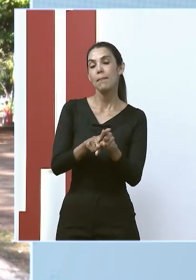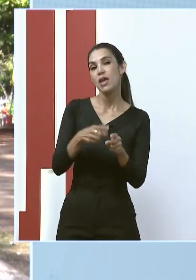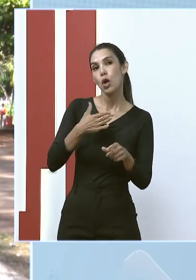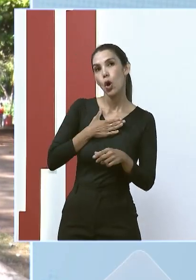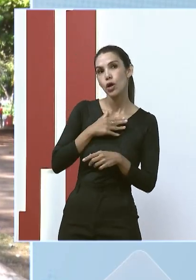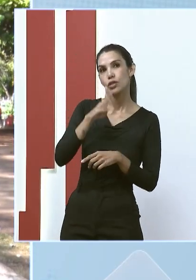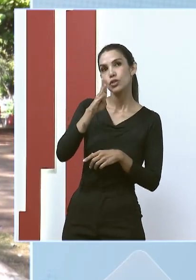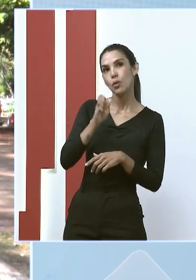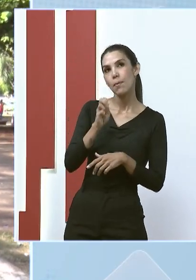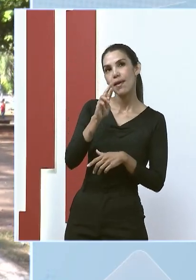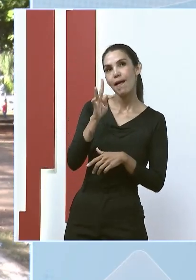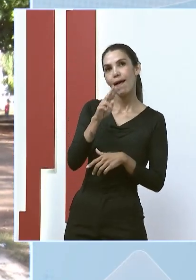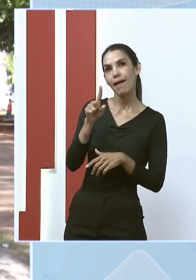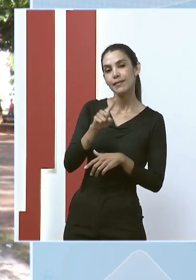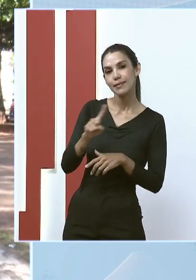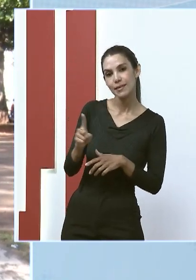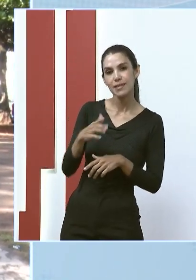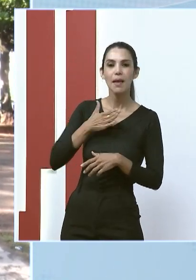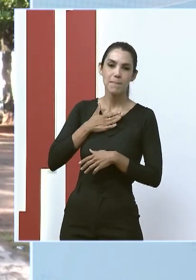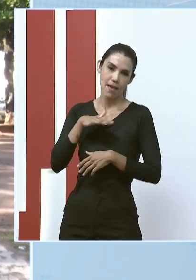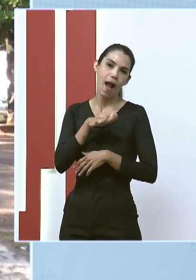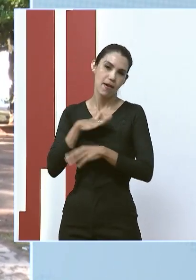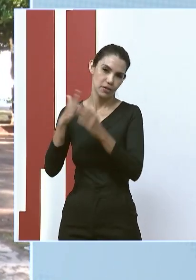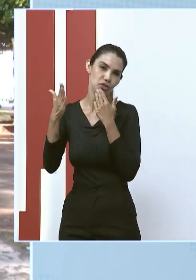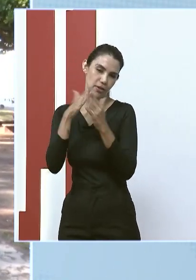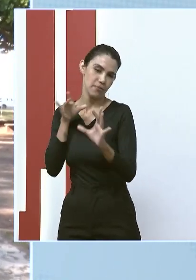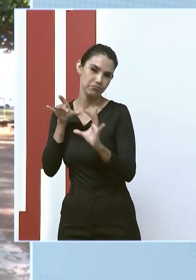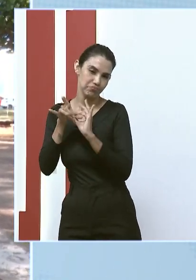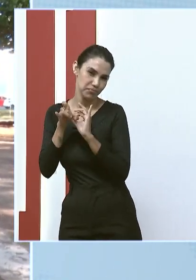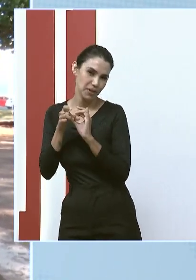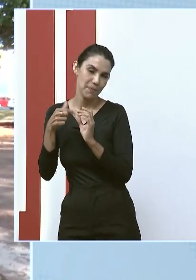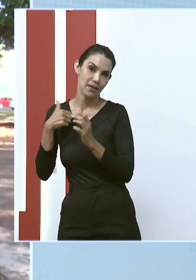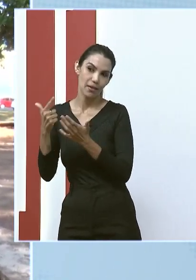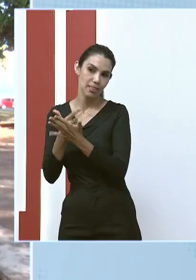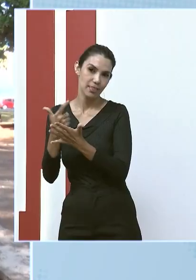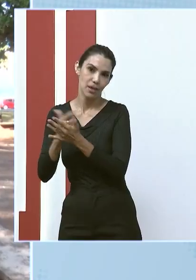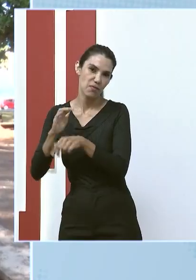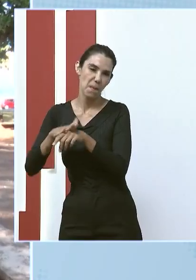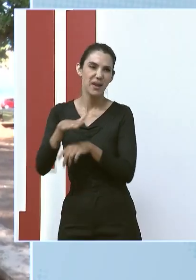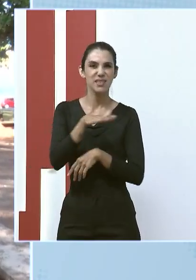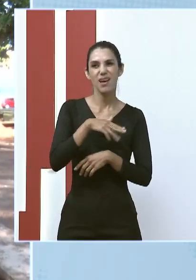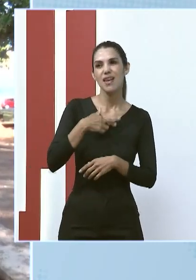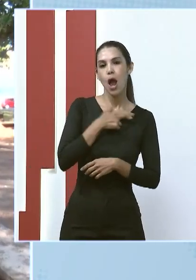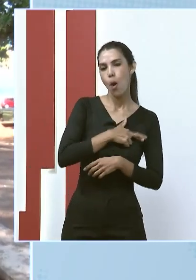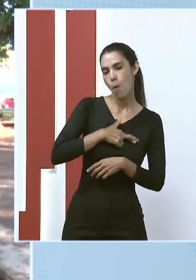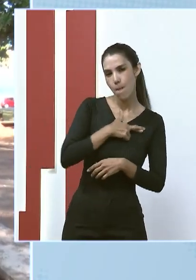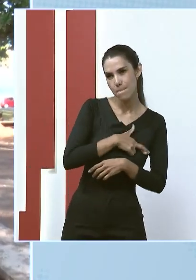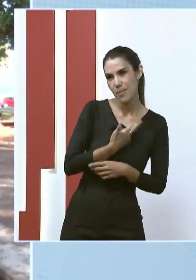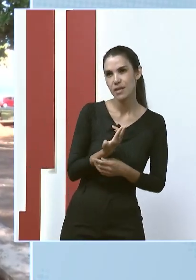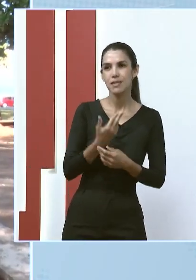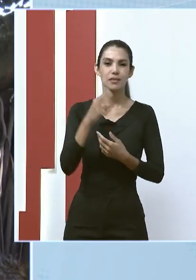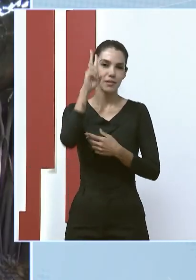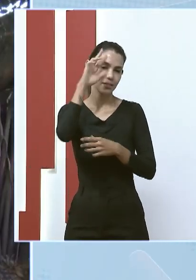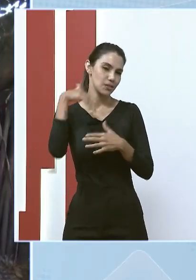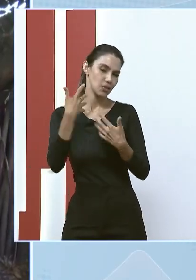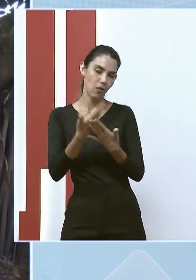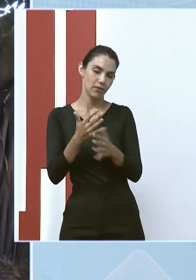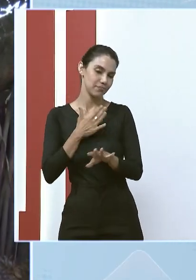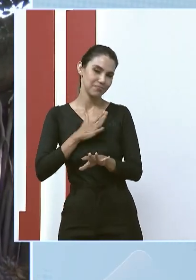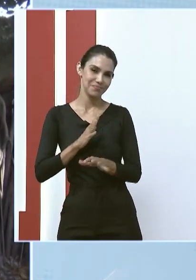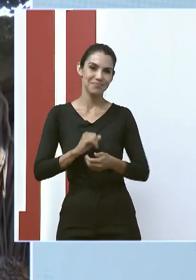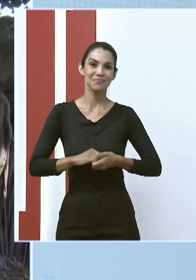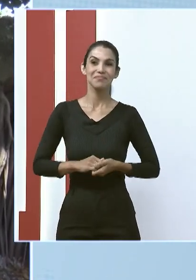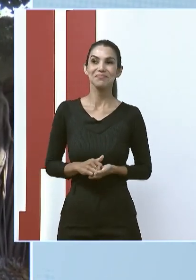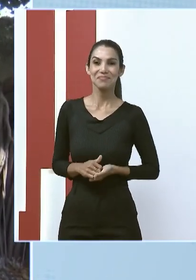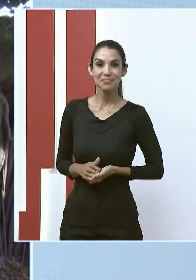Beatriz Cardella também. Então, é o que eu mais tenho lido. Eu não gosto muito de ler romance ou histórias, assim, não. Gostar